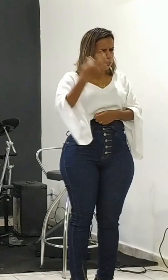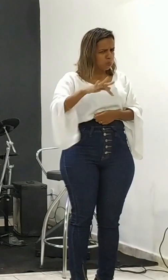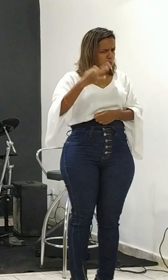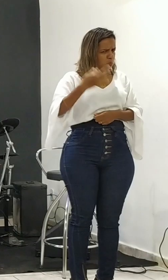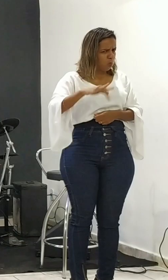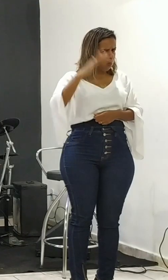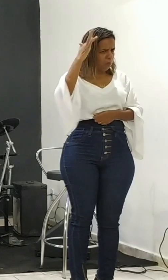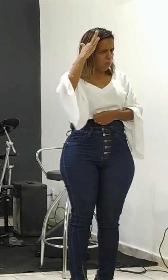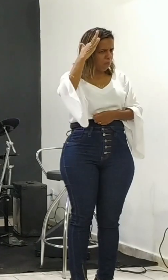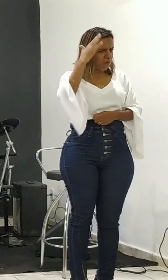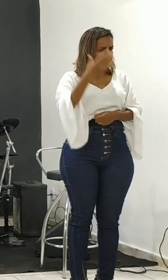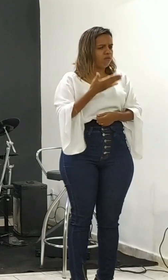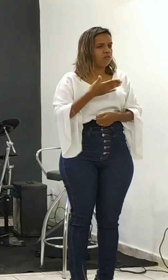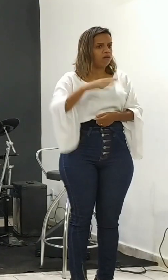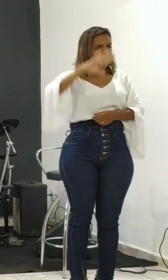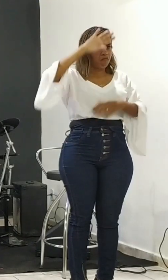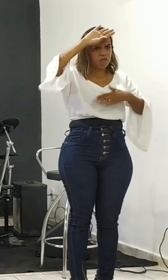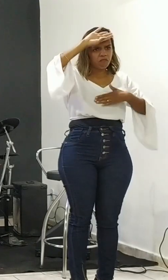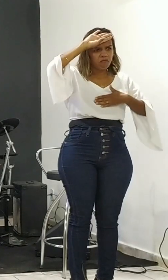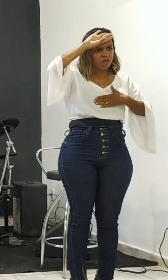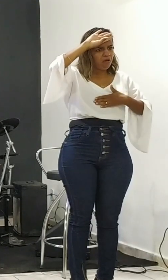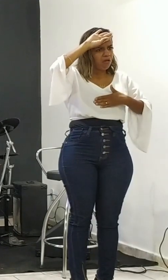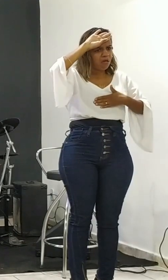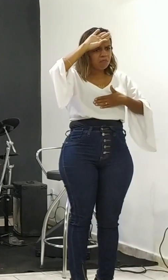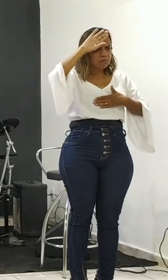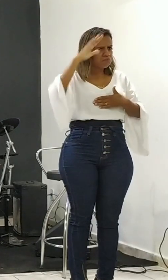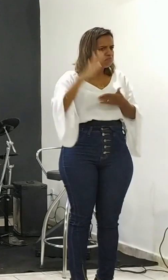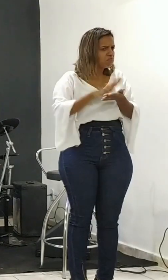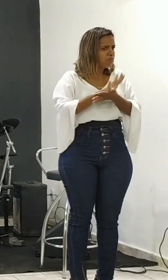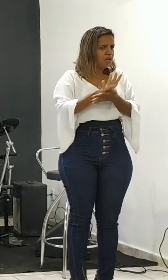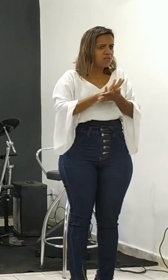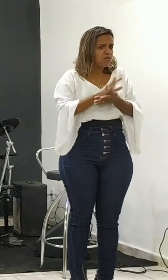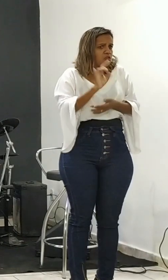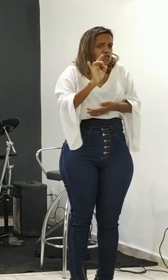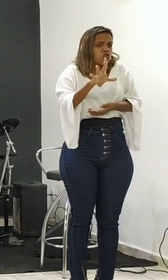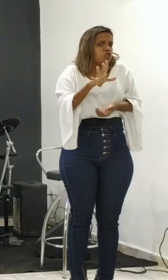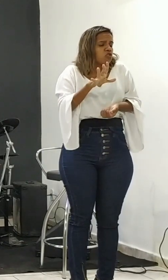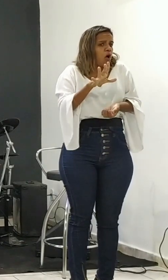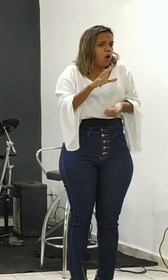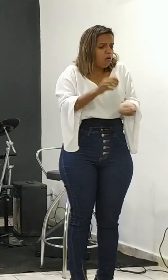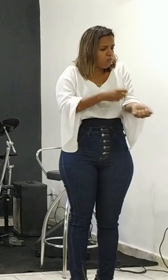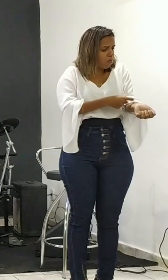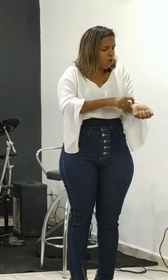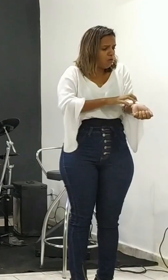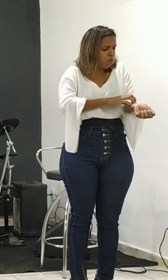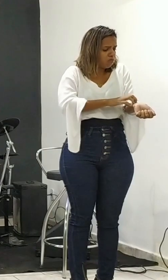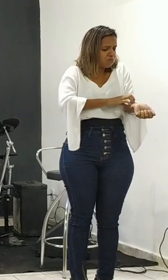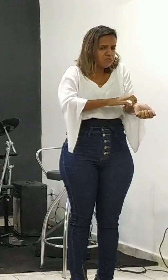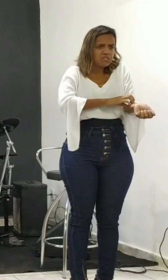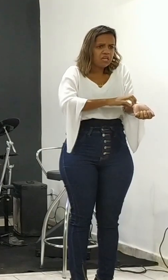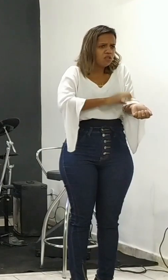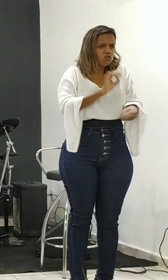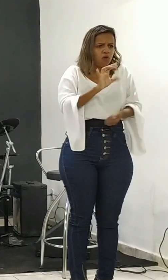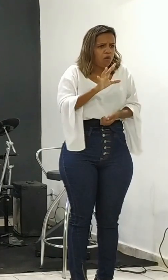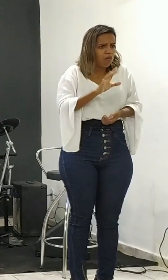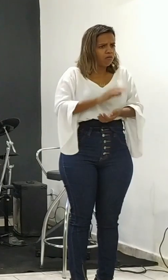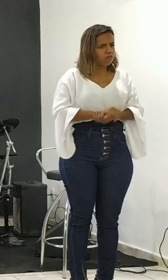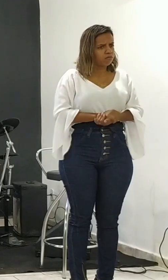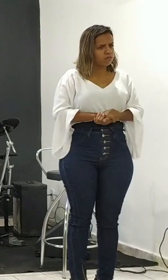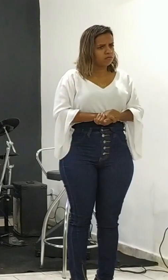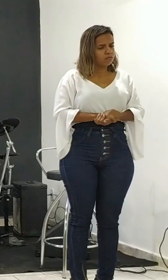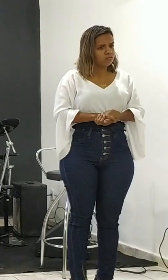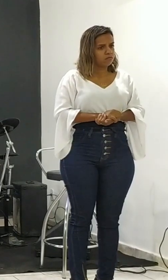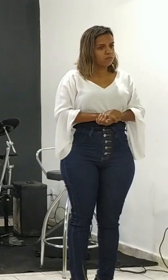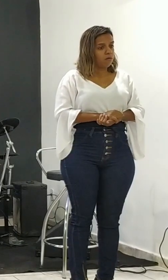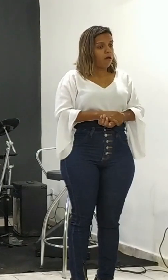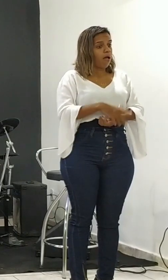cabeça, febre, apenas uma coceira. Eu recomendo que a